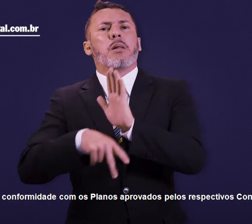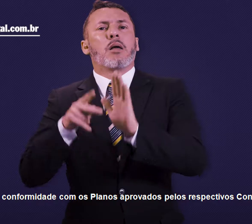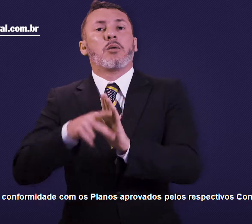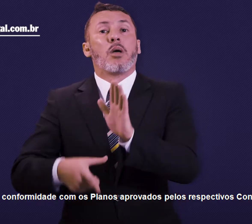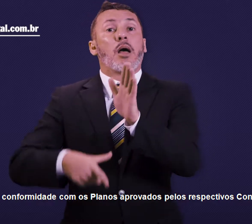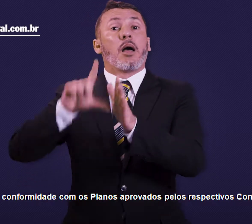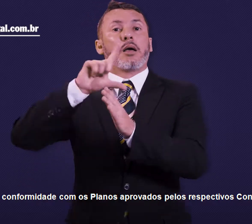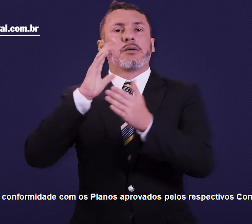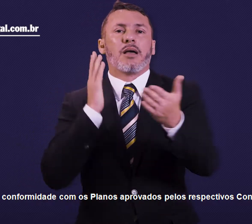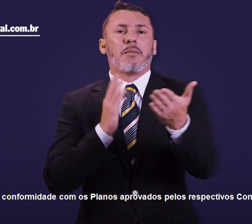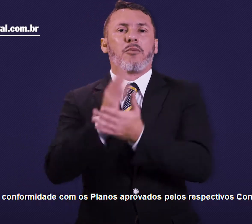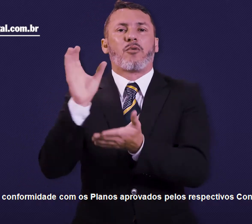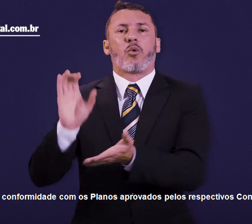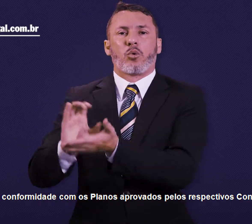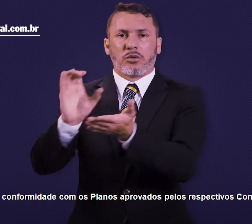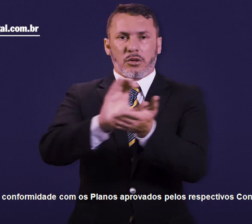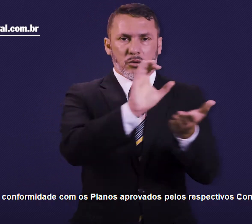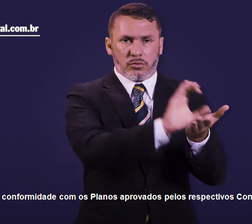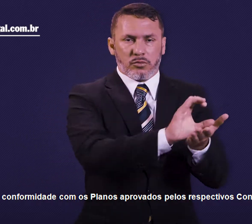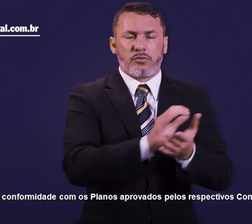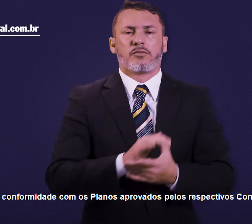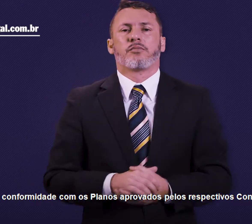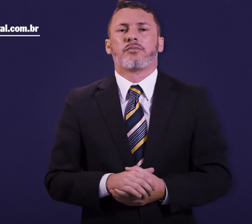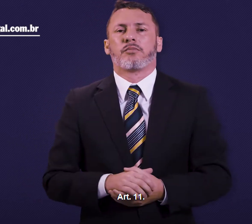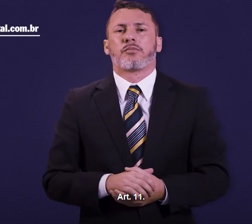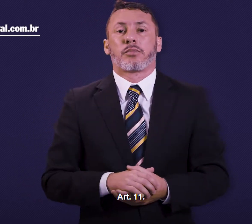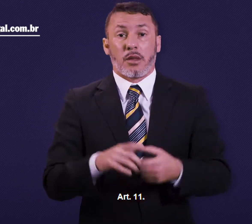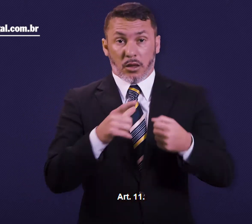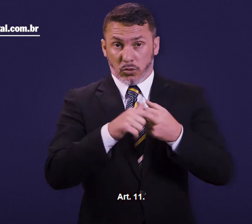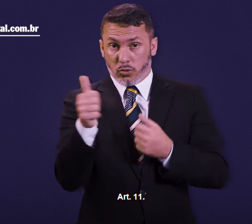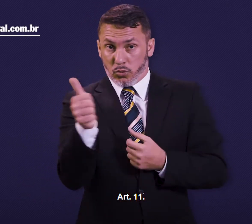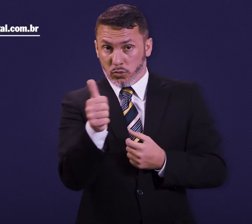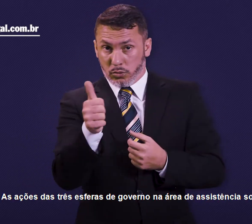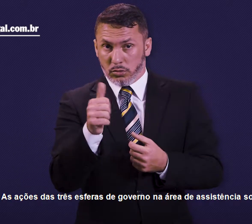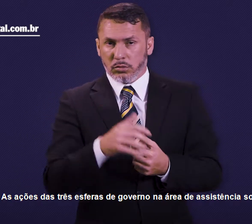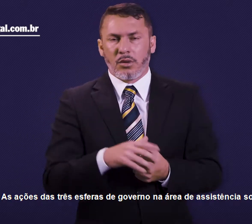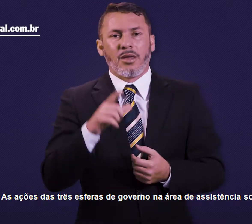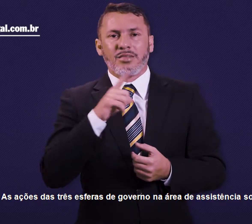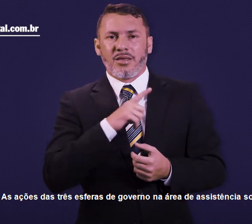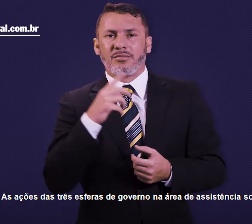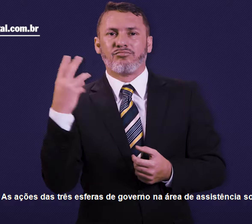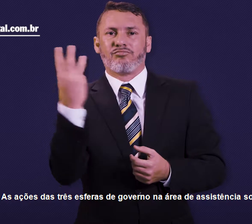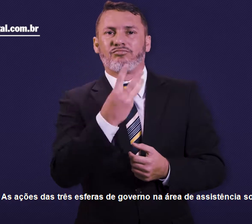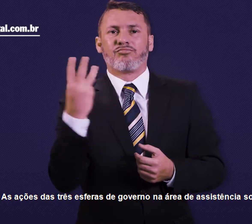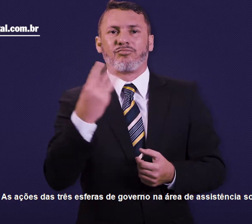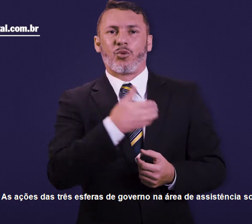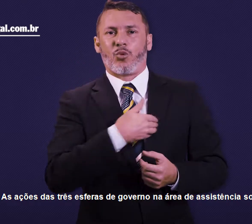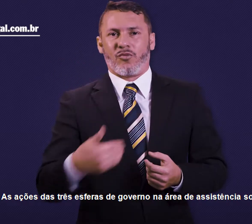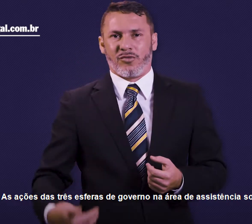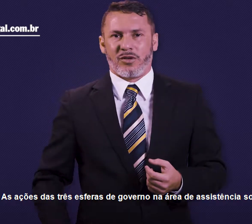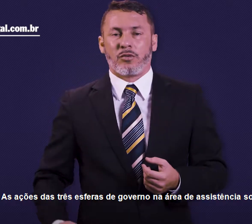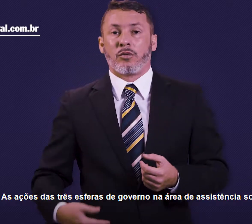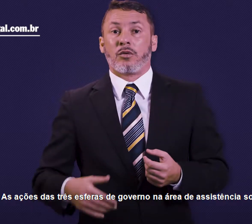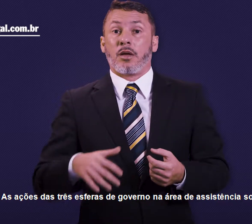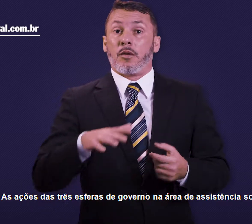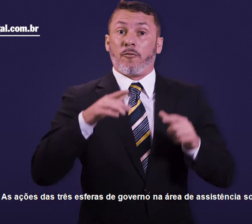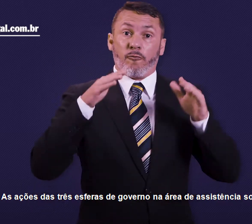planos aprovados pelos respectivos conselhos. Artigo 11. As ações das 3 esferas de governo na área de